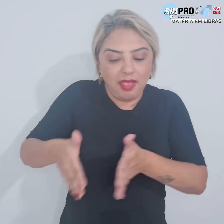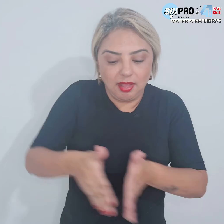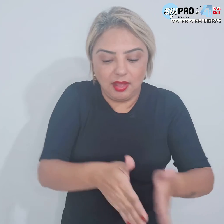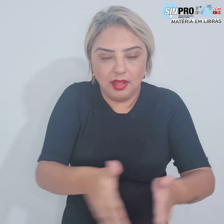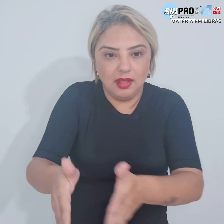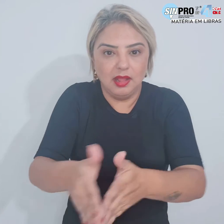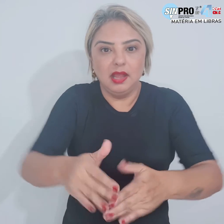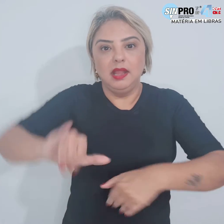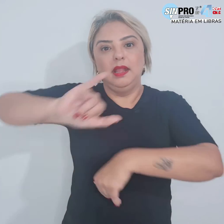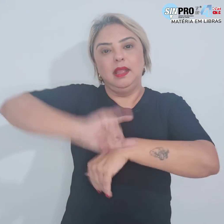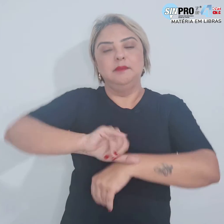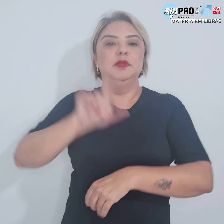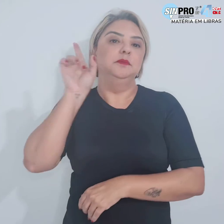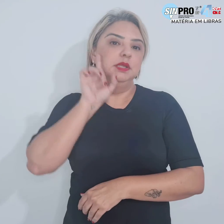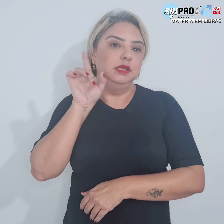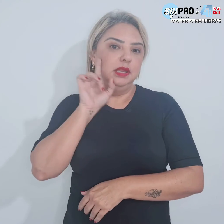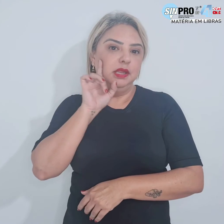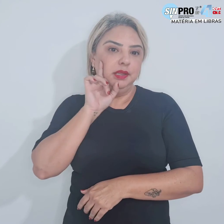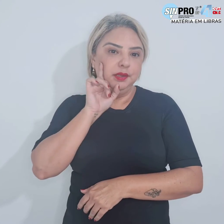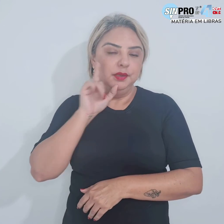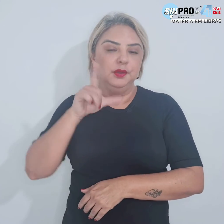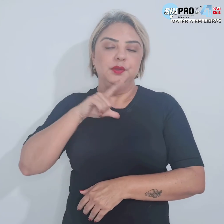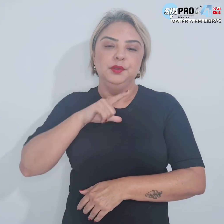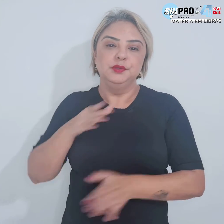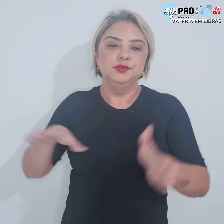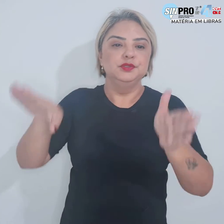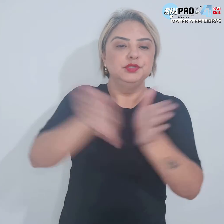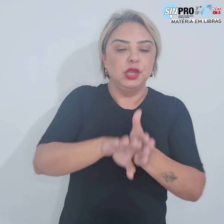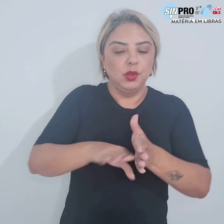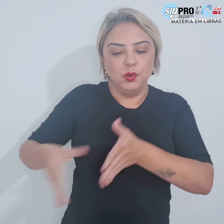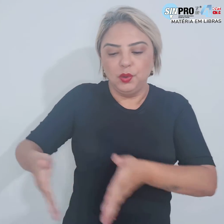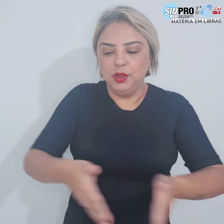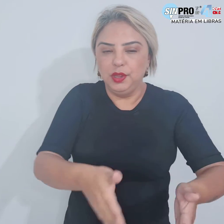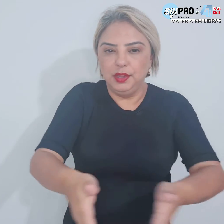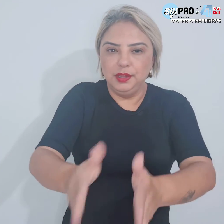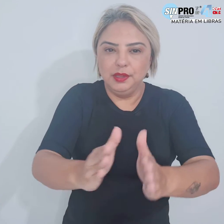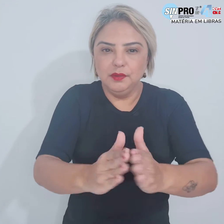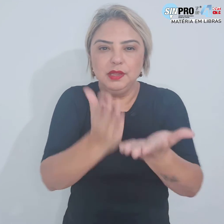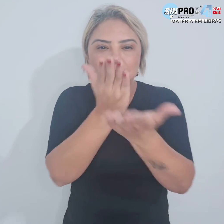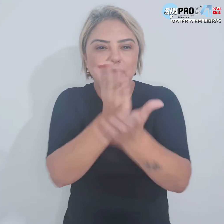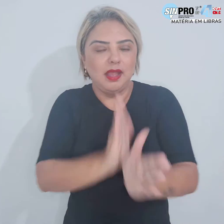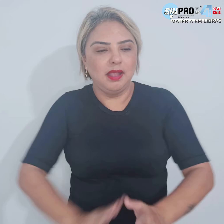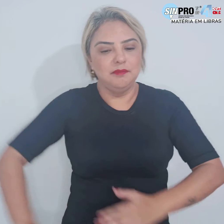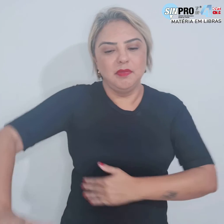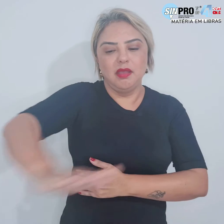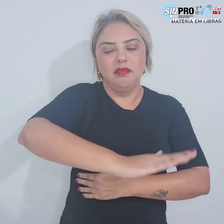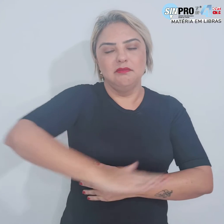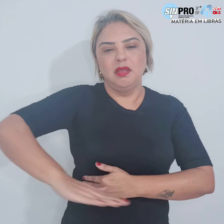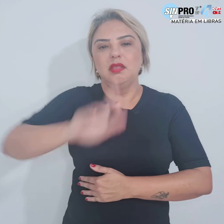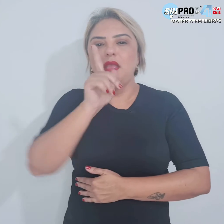capital mineira. Atingiu rios e nascentes e destruiu a bacia hidrográfica do